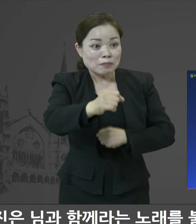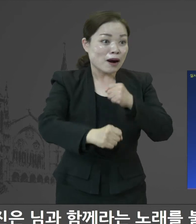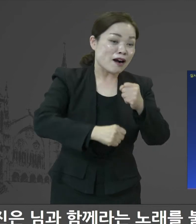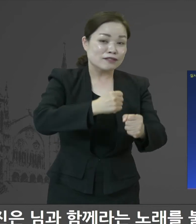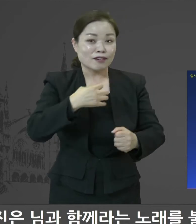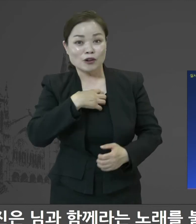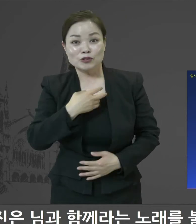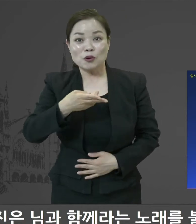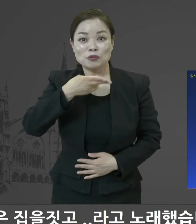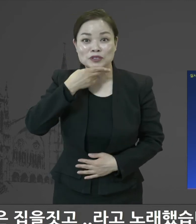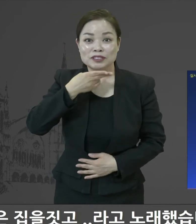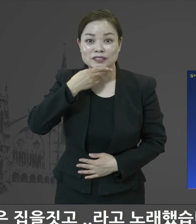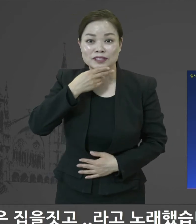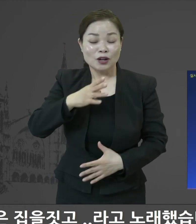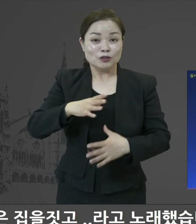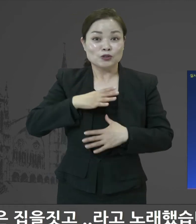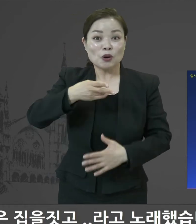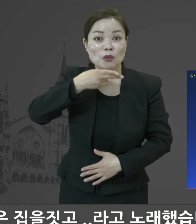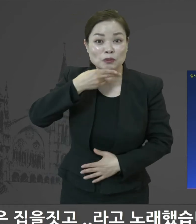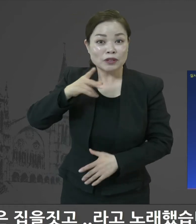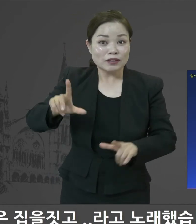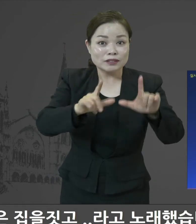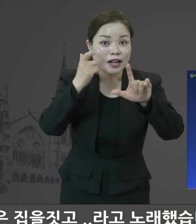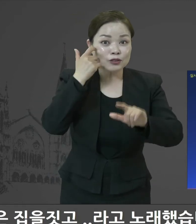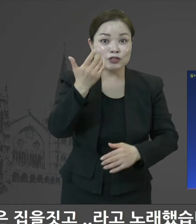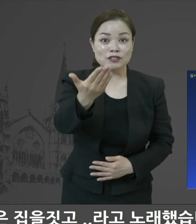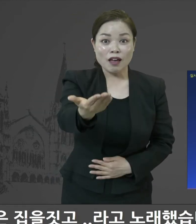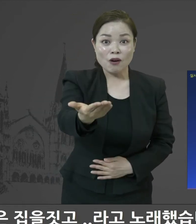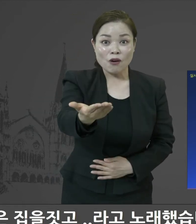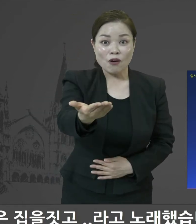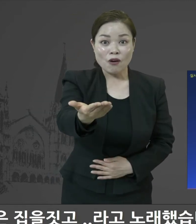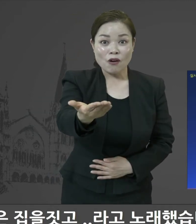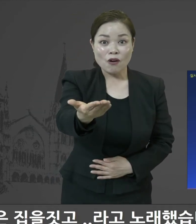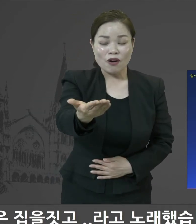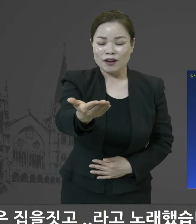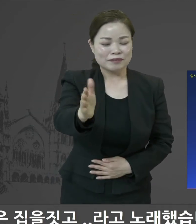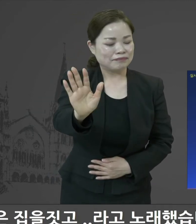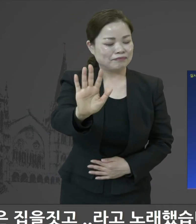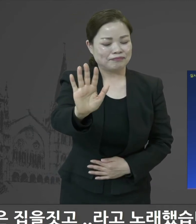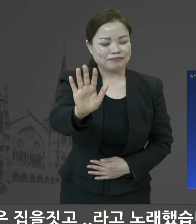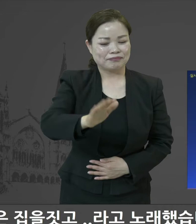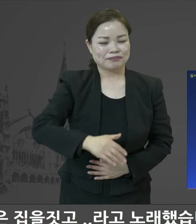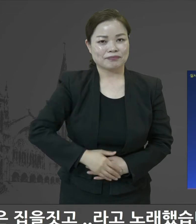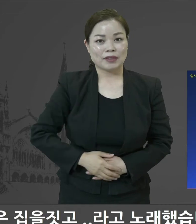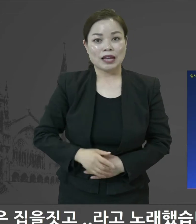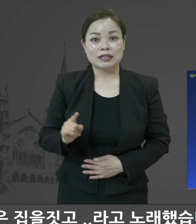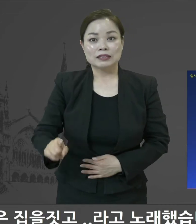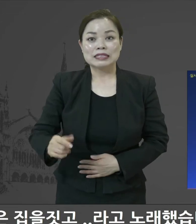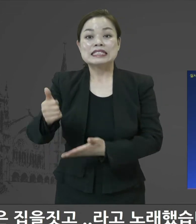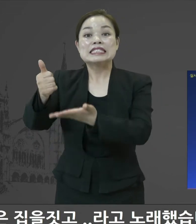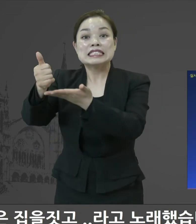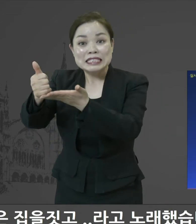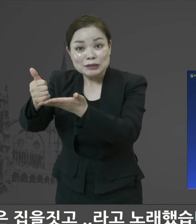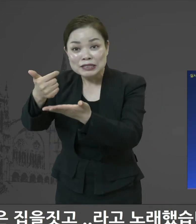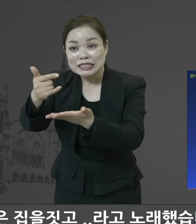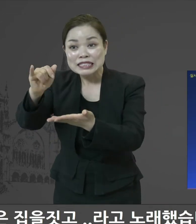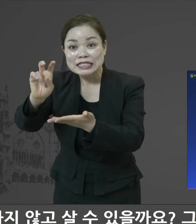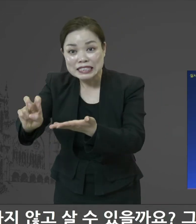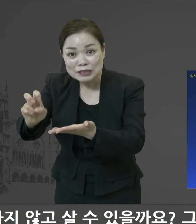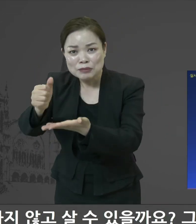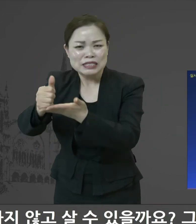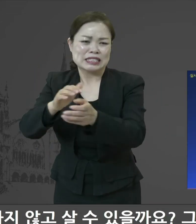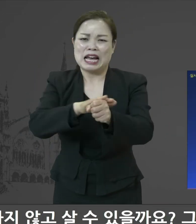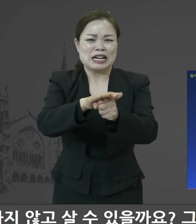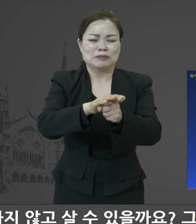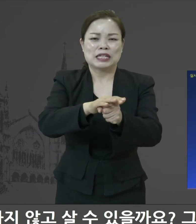누워서 걱정하지 않고 두려워하지 않고 살 수 있을까요? 그렇지 않습니다. 여기에서 님은 사랑하는 그냥 님이